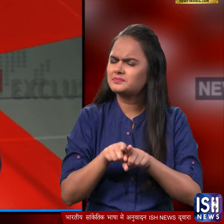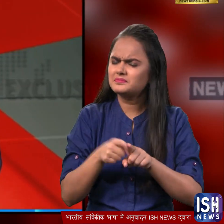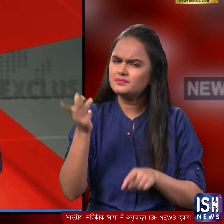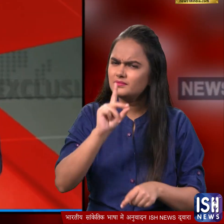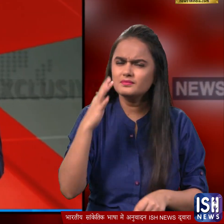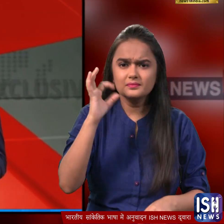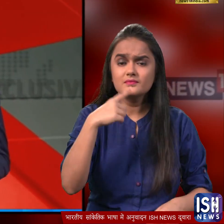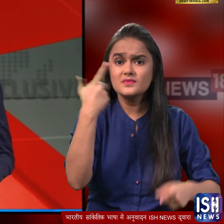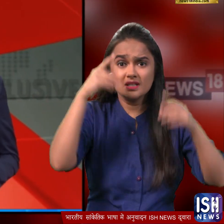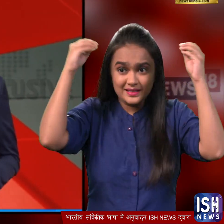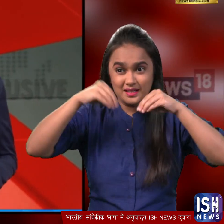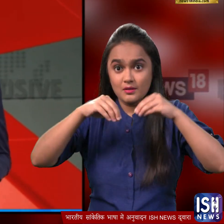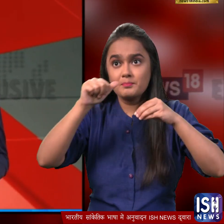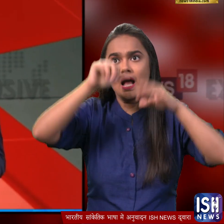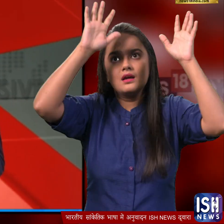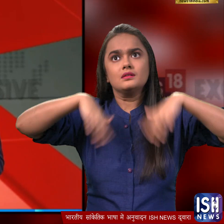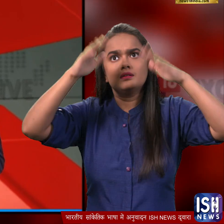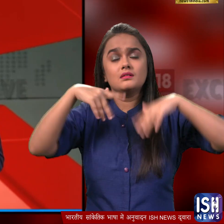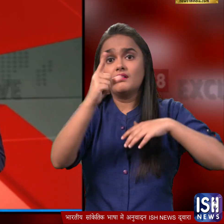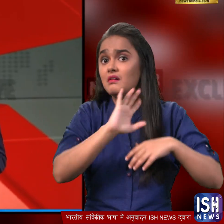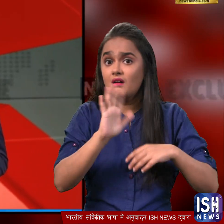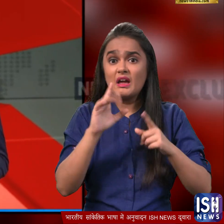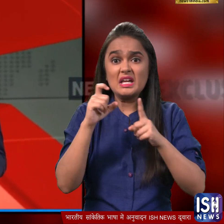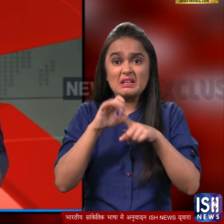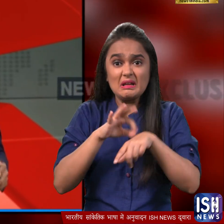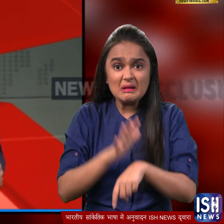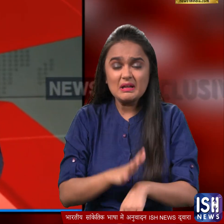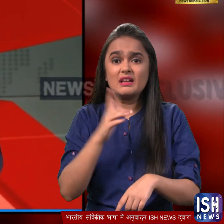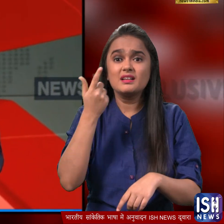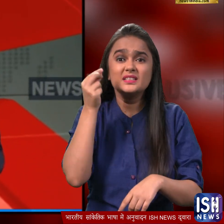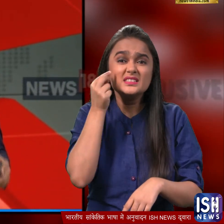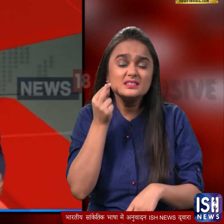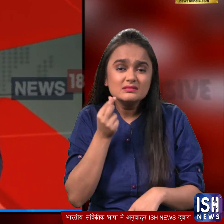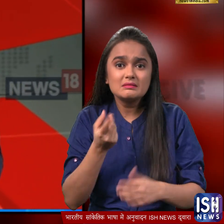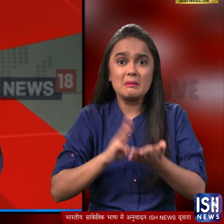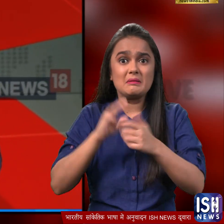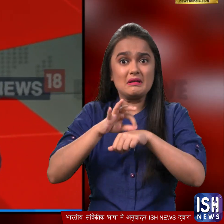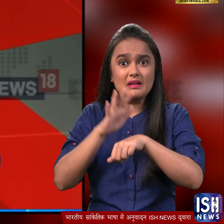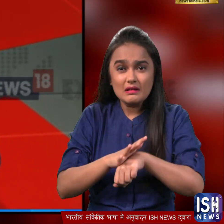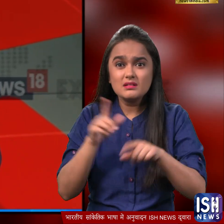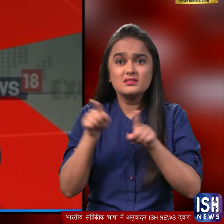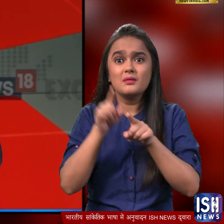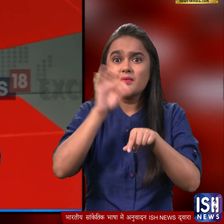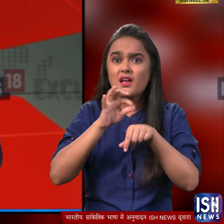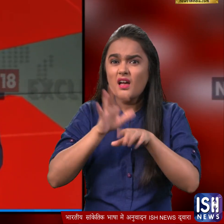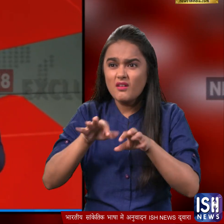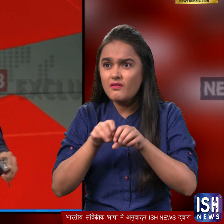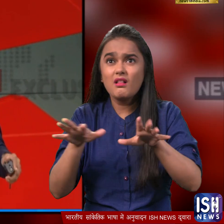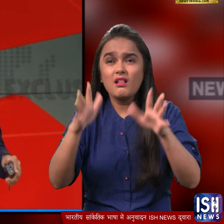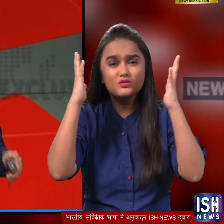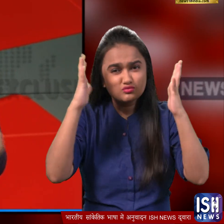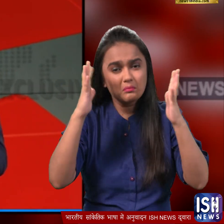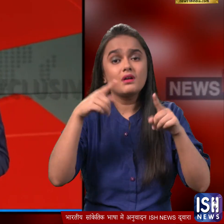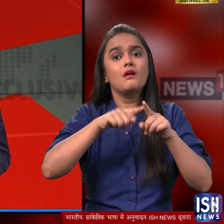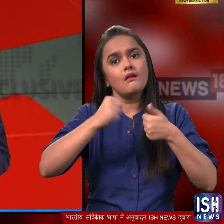सौभाग्य की एक बात है कि बरसात के मौसम में सिर्फ पानी नहीं बरसता, बल्कि डेंगू, मलेरिया, चिकनगुनिया जैसी बीमारियां फैलाने वाले मच्छर